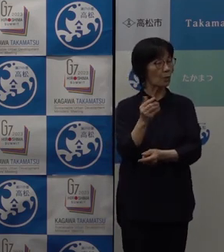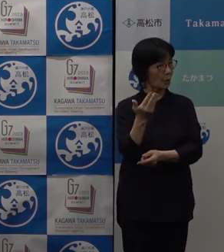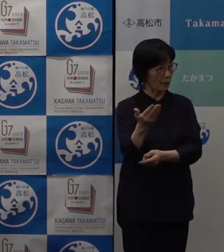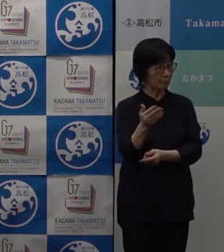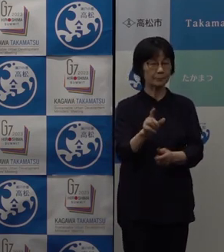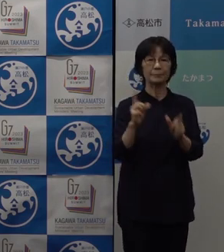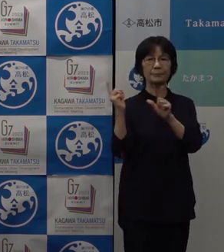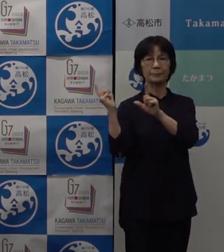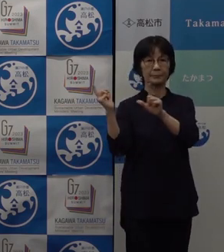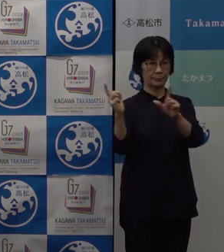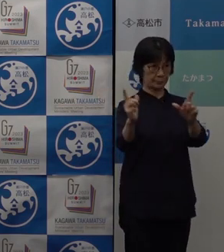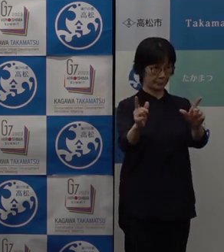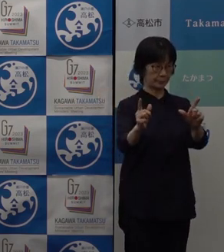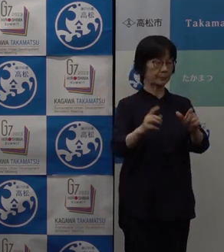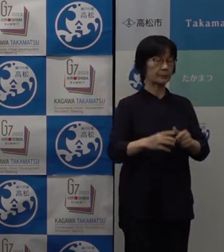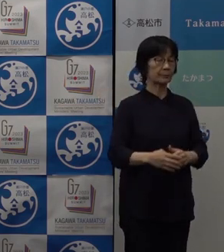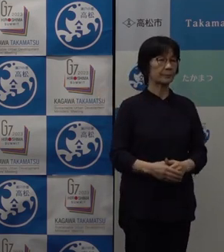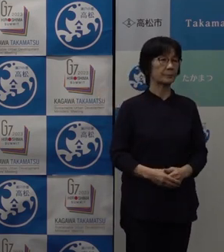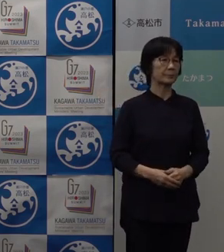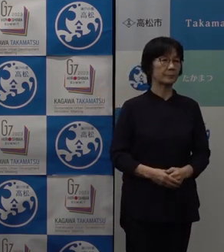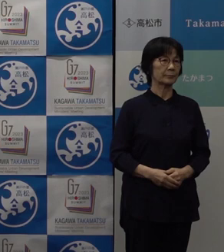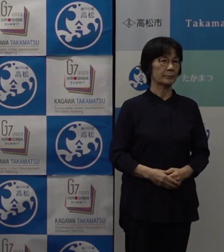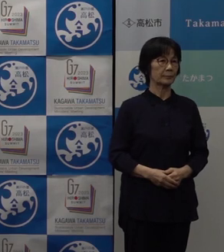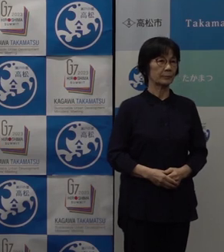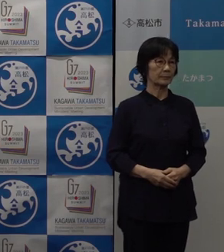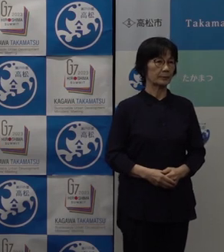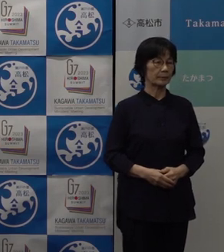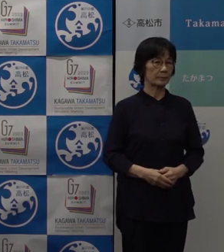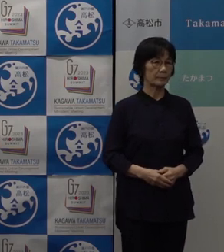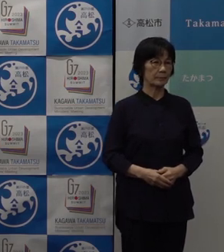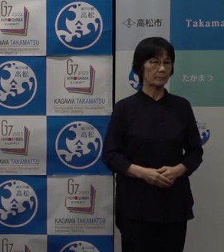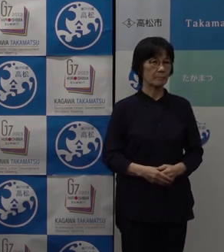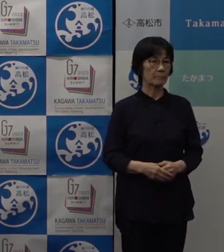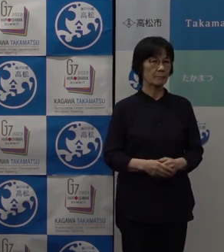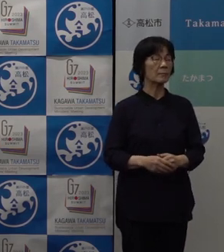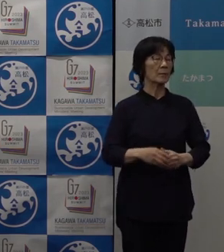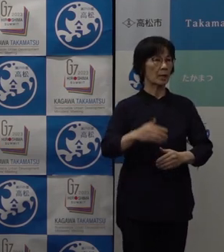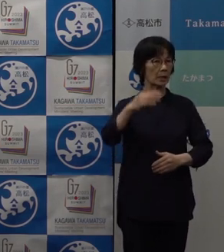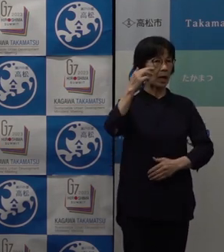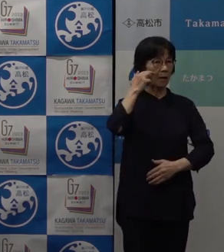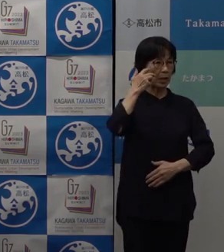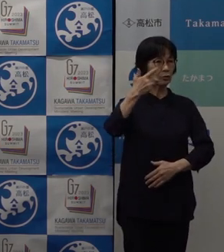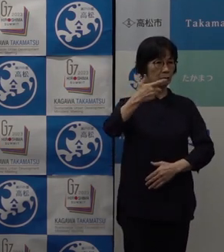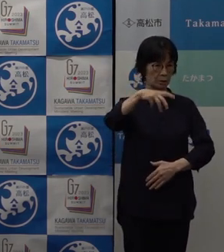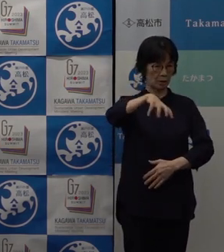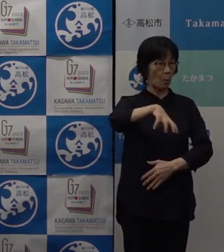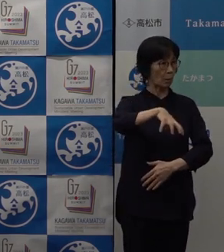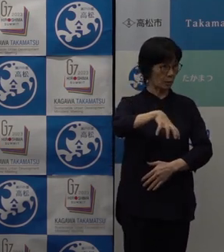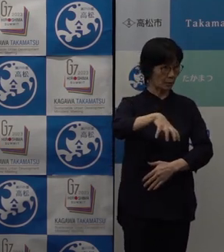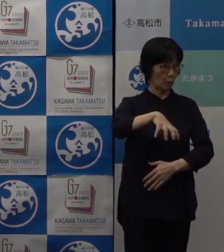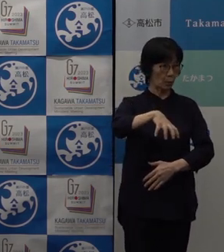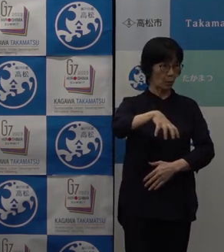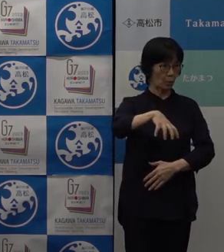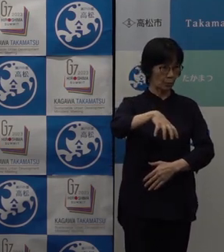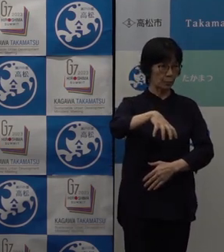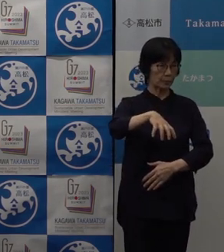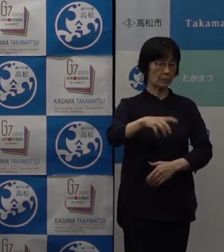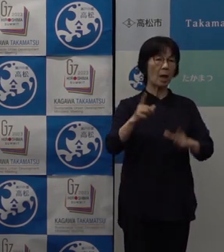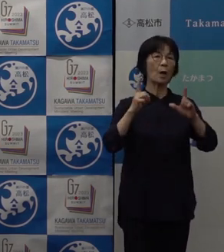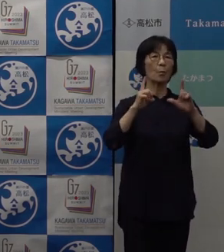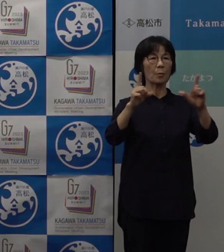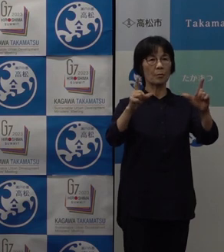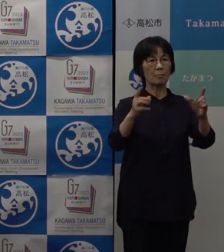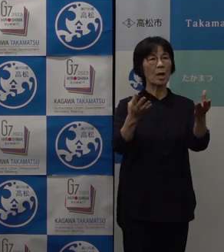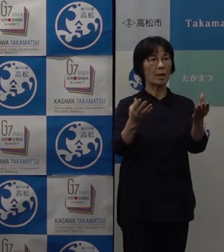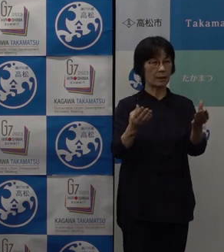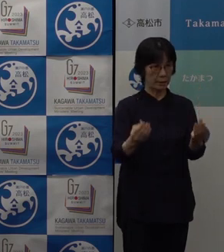い、今お話ございましたように、本市におきましてもすで、にご報告さえし